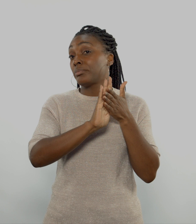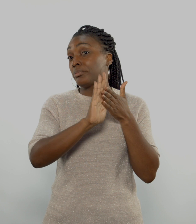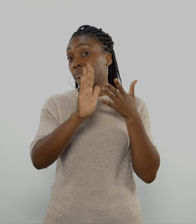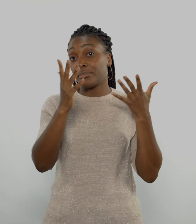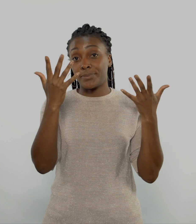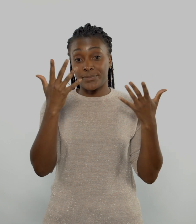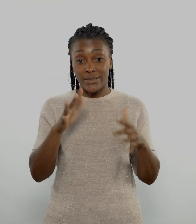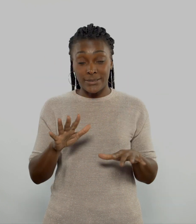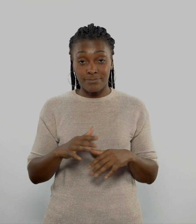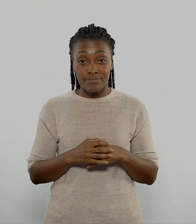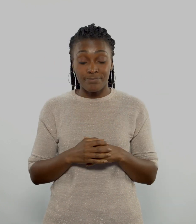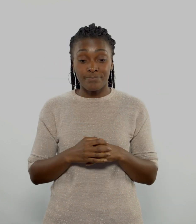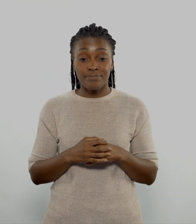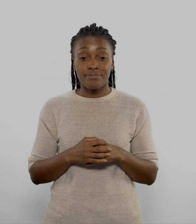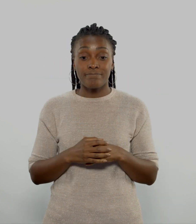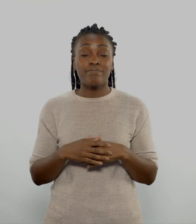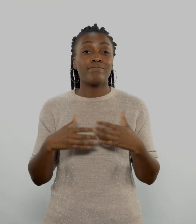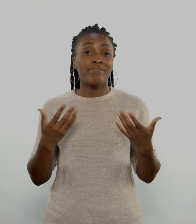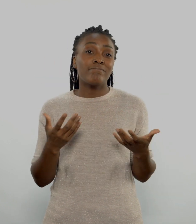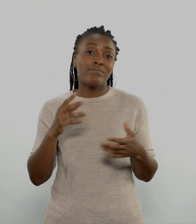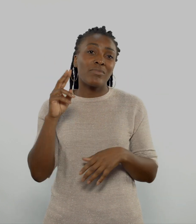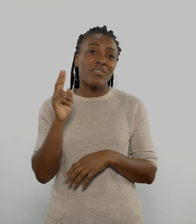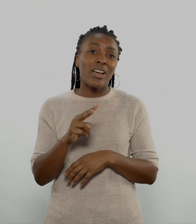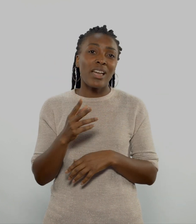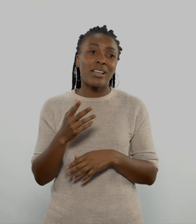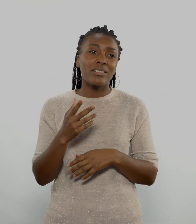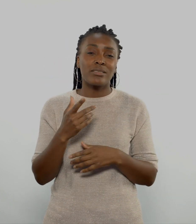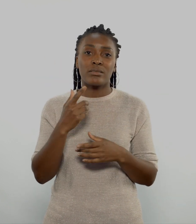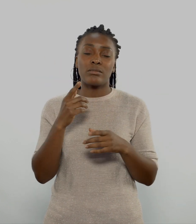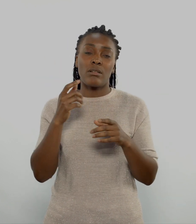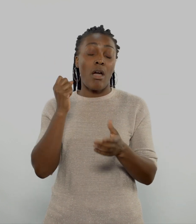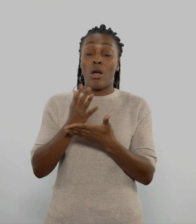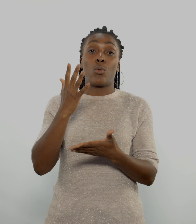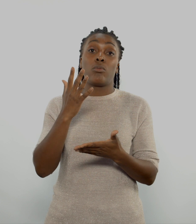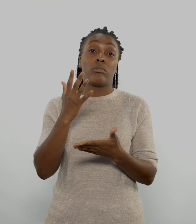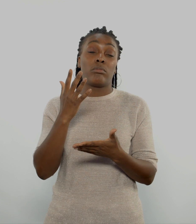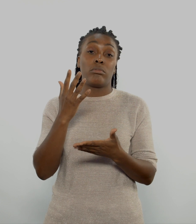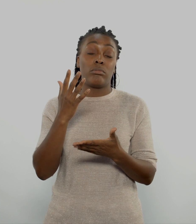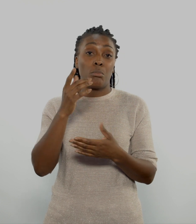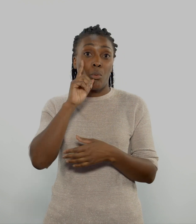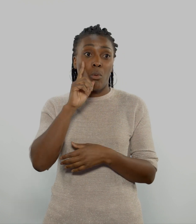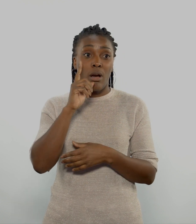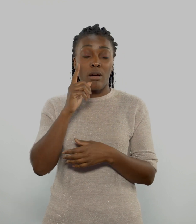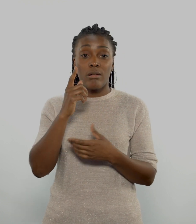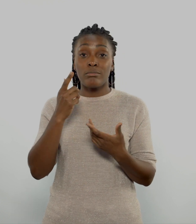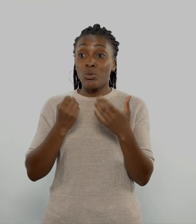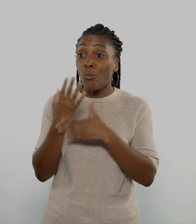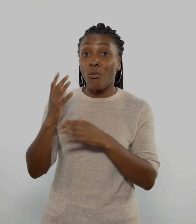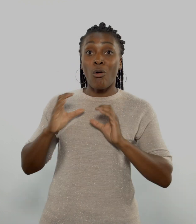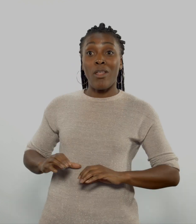du tout. Et du coup, ça a été assez brutal parce que j'ai eu un nouveau